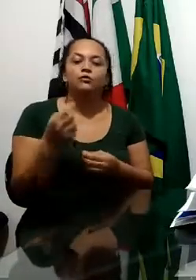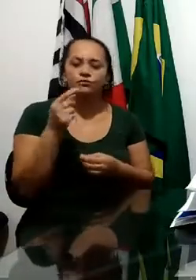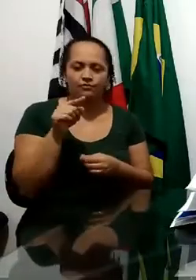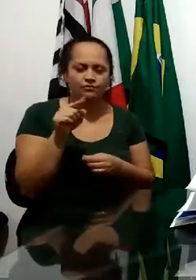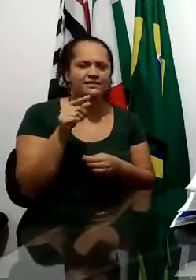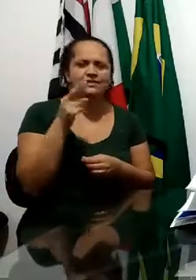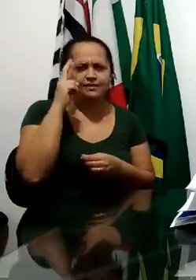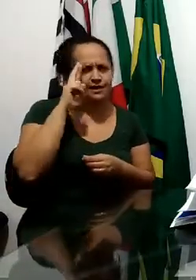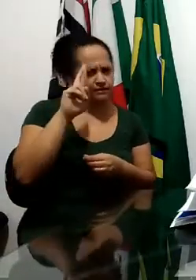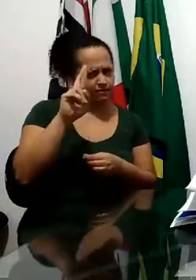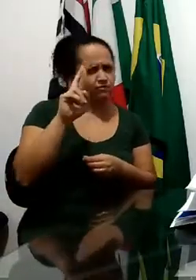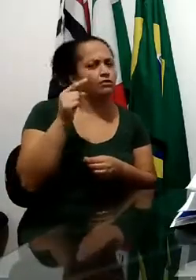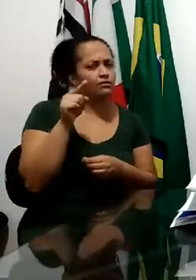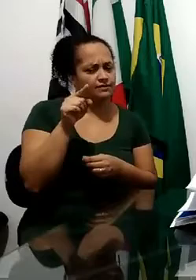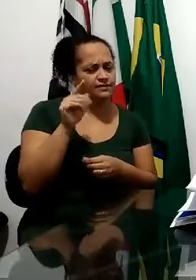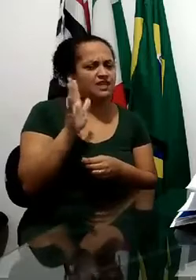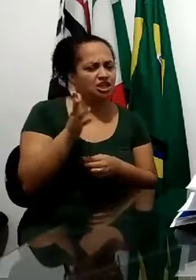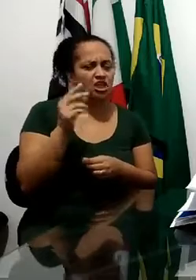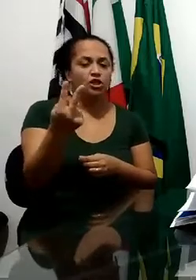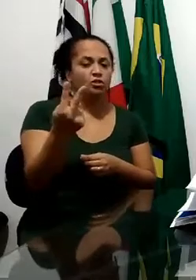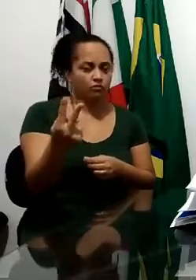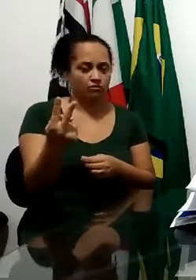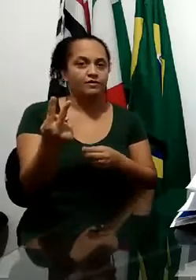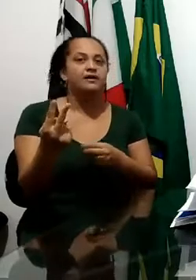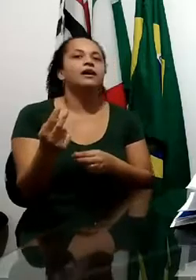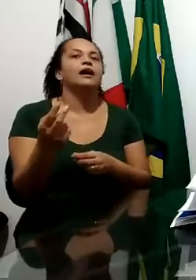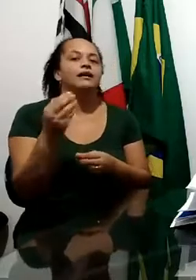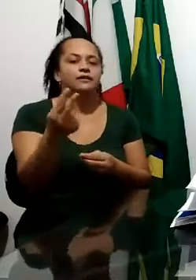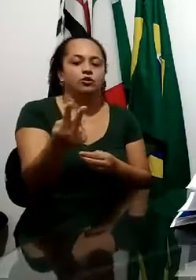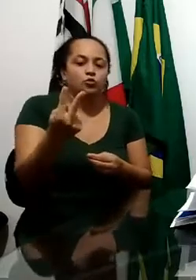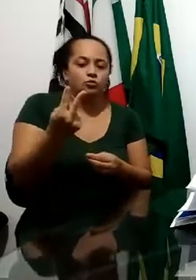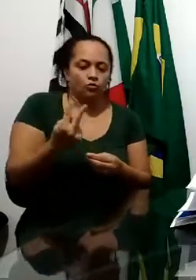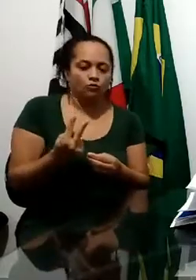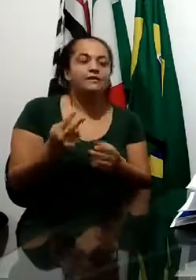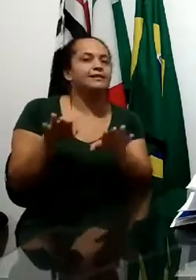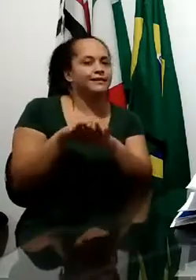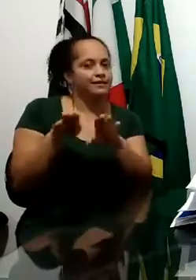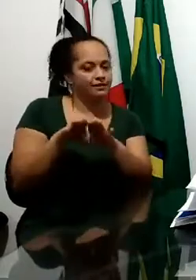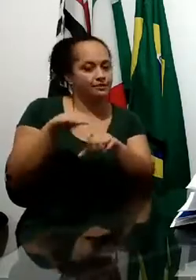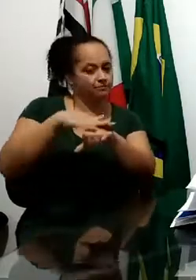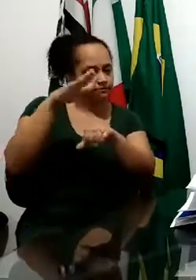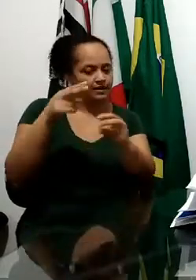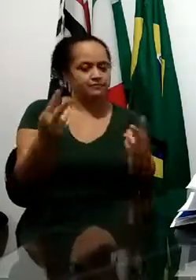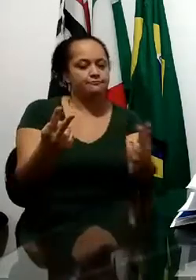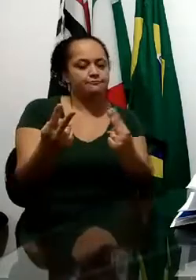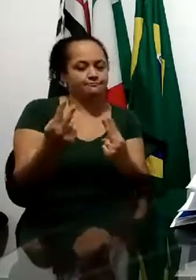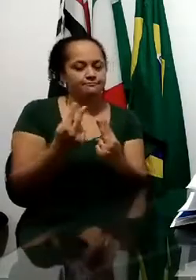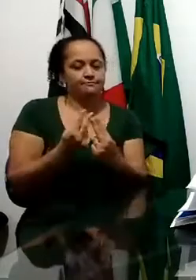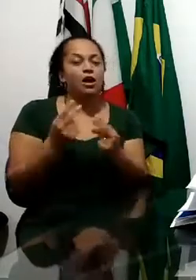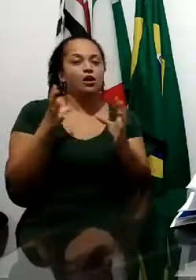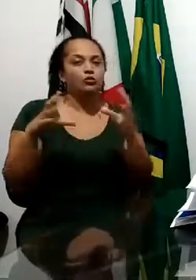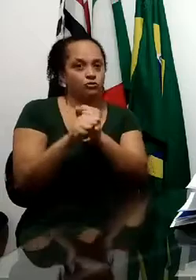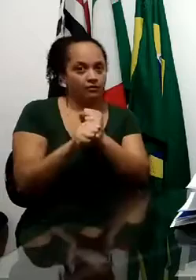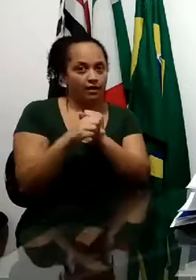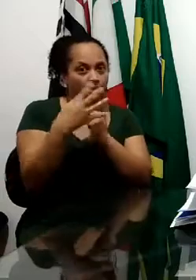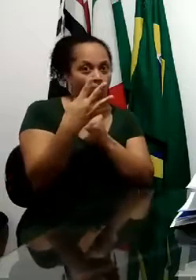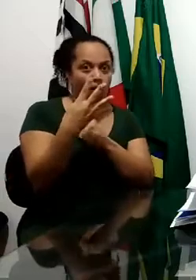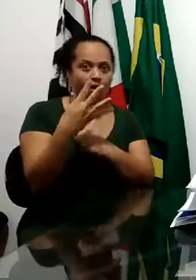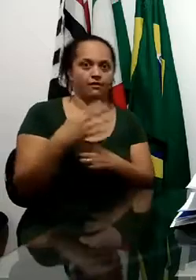2 talentos o Senhor me confiou. Aqui tem outros 2 que eu ganhei. E